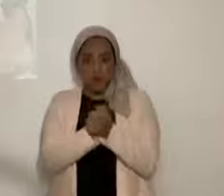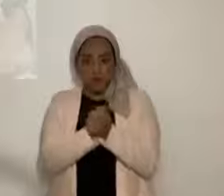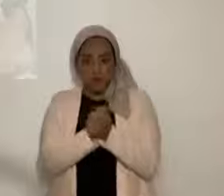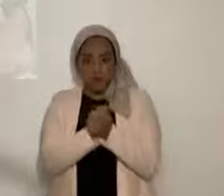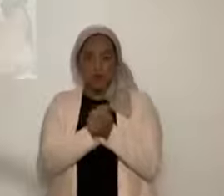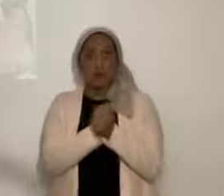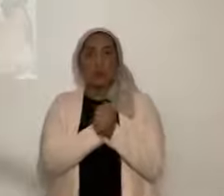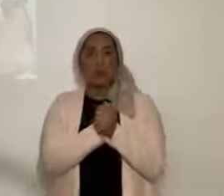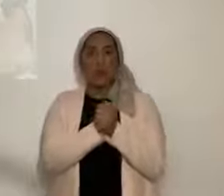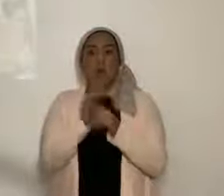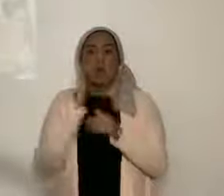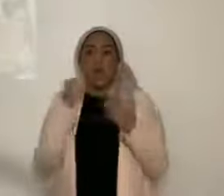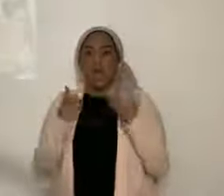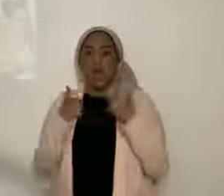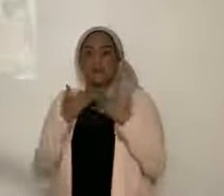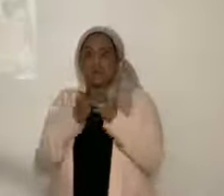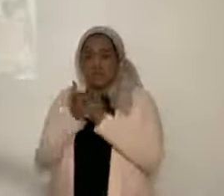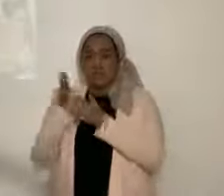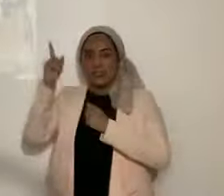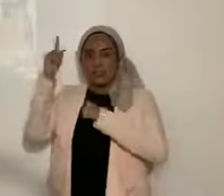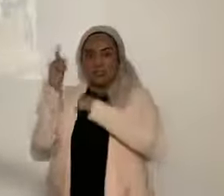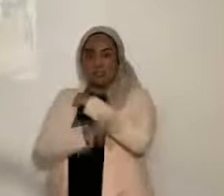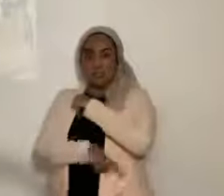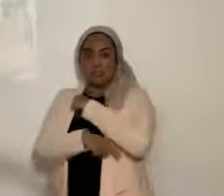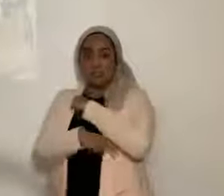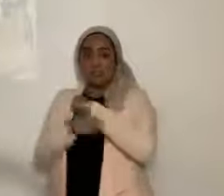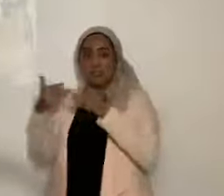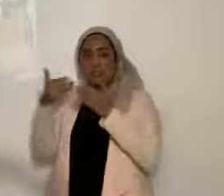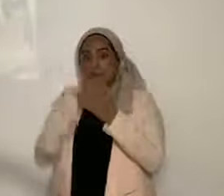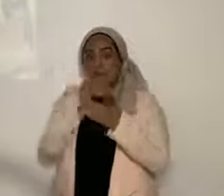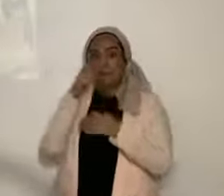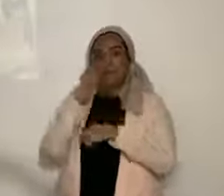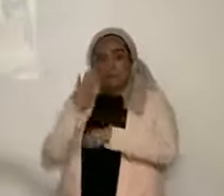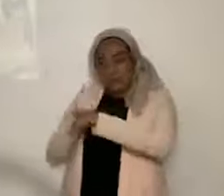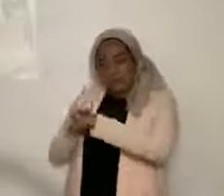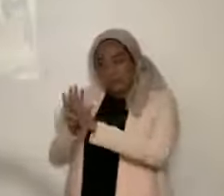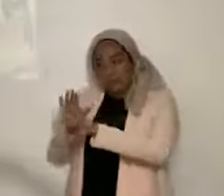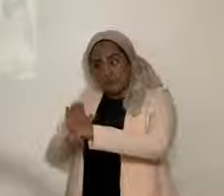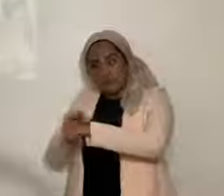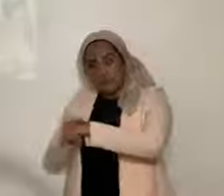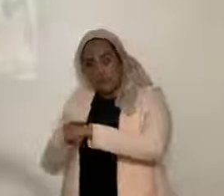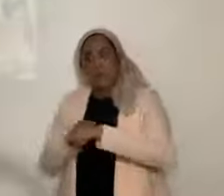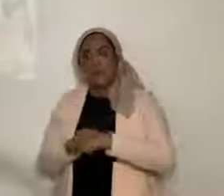Yahshua, pasaría por la gran tribulación y la ira, les hubiera advertido.